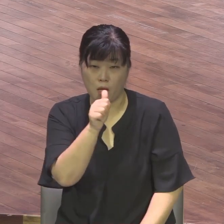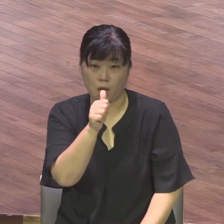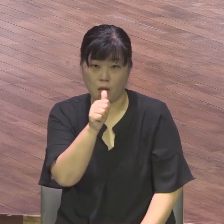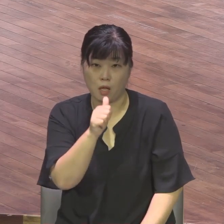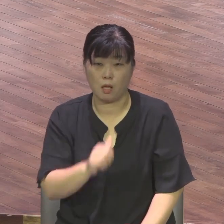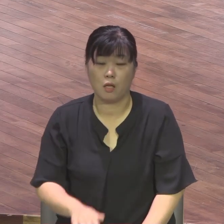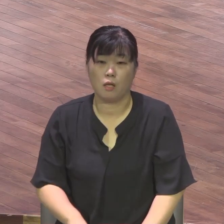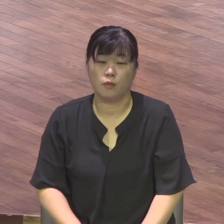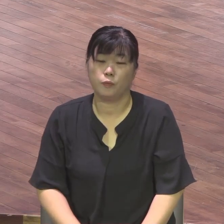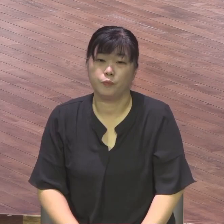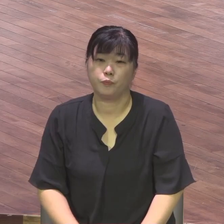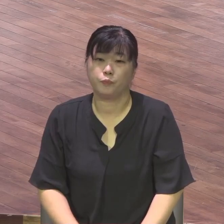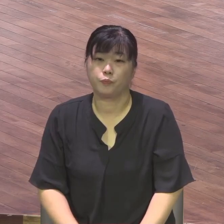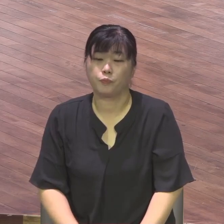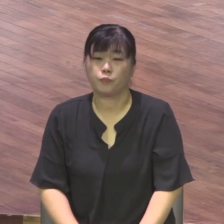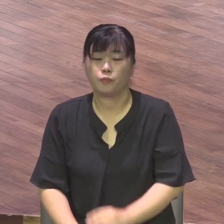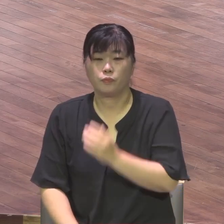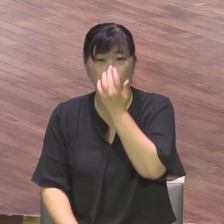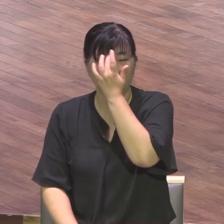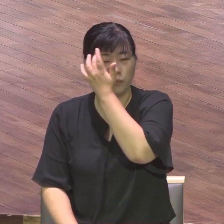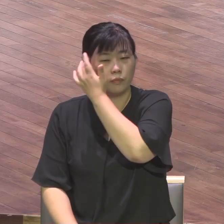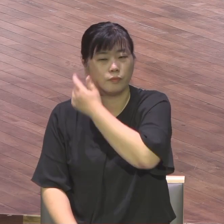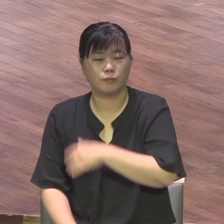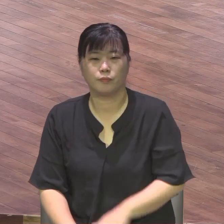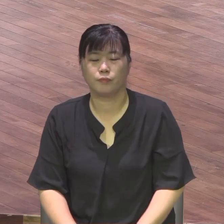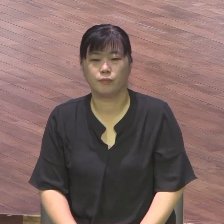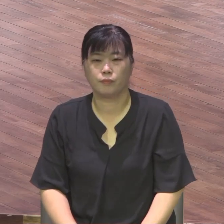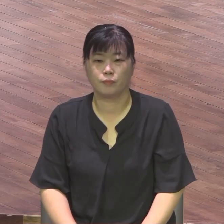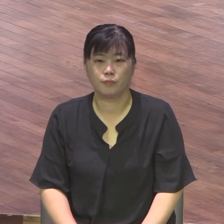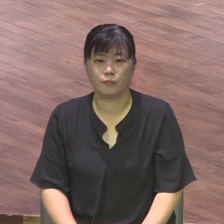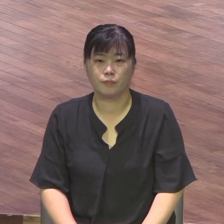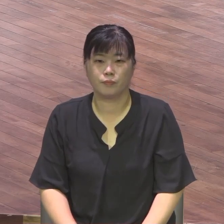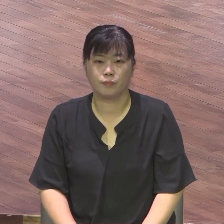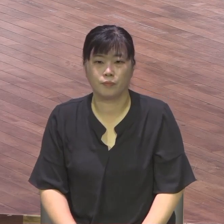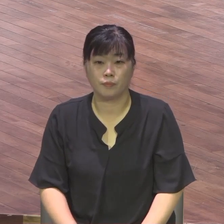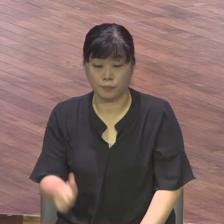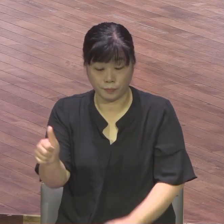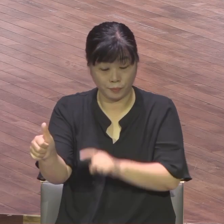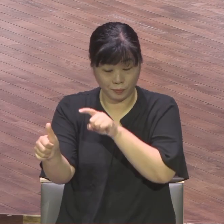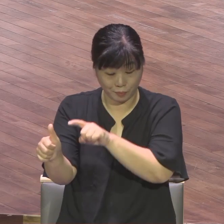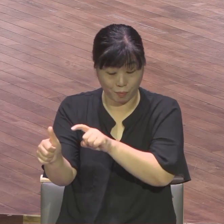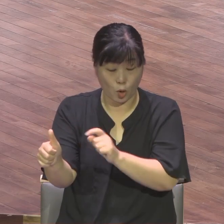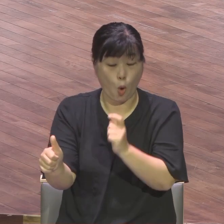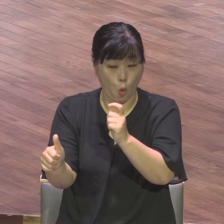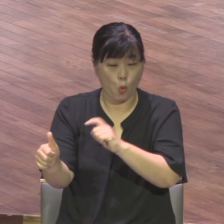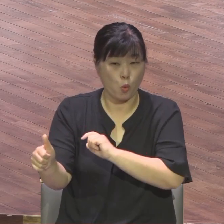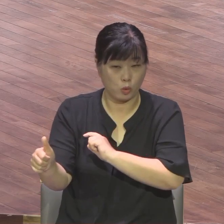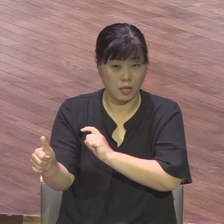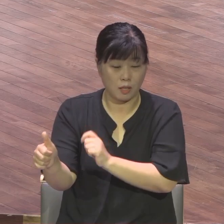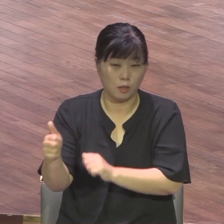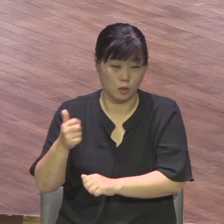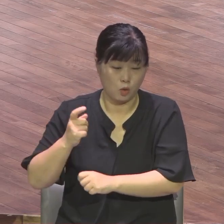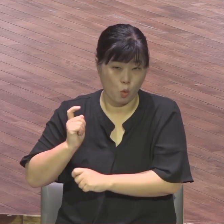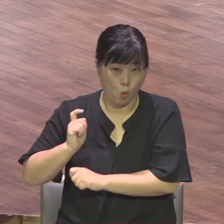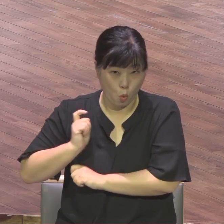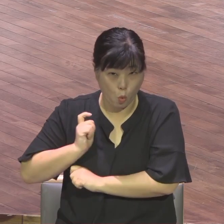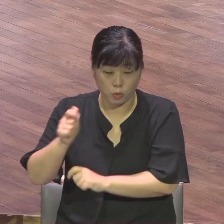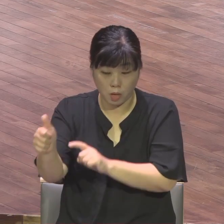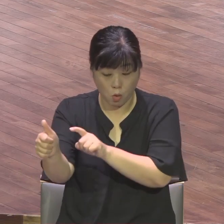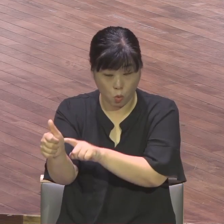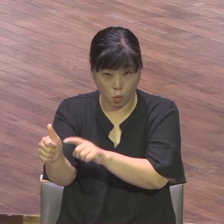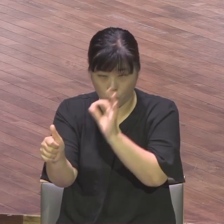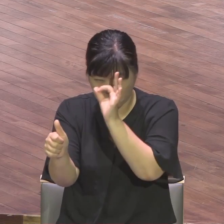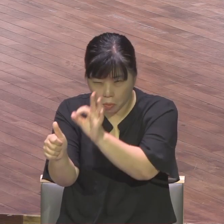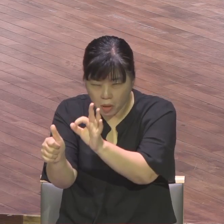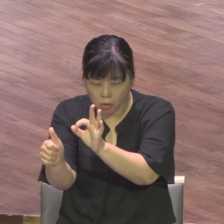자, 고넬료의 모습은요, 당시 식민지 유대를 다스리는 로마 장교의 모습이